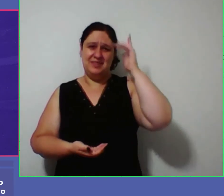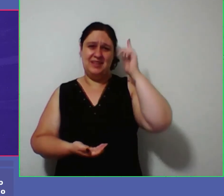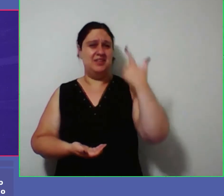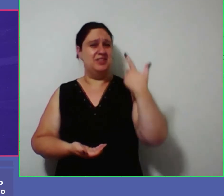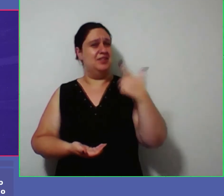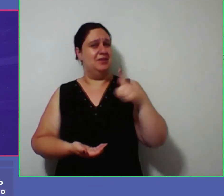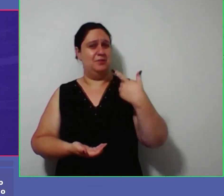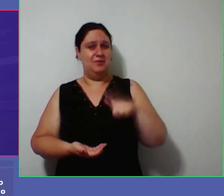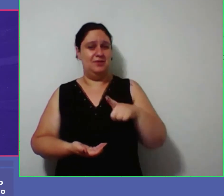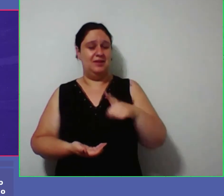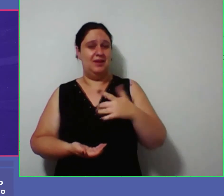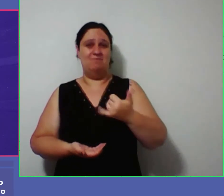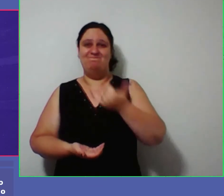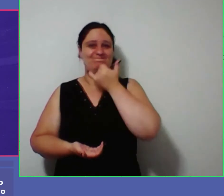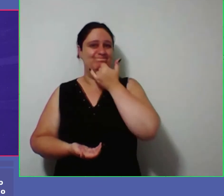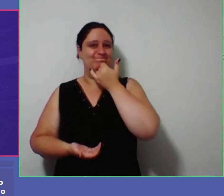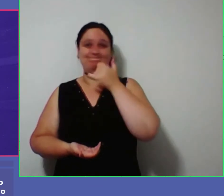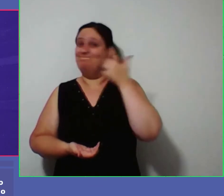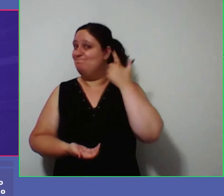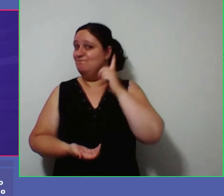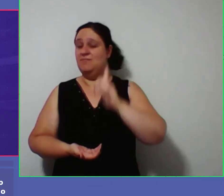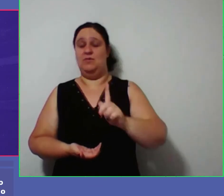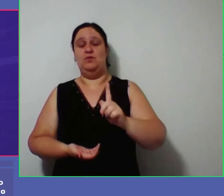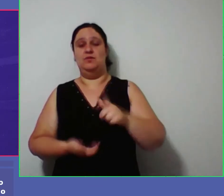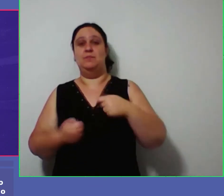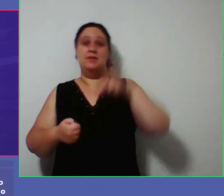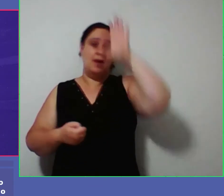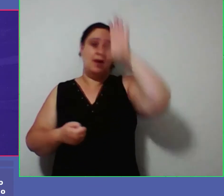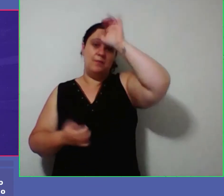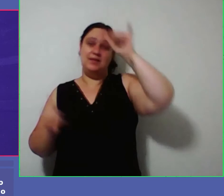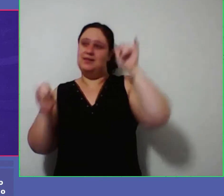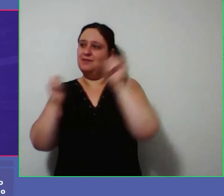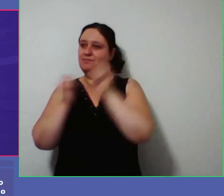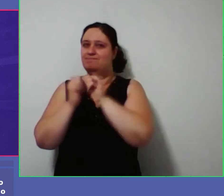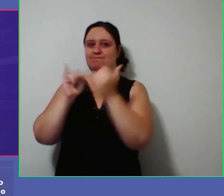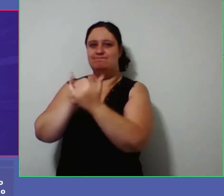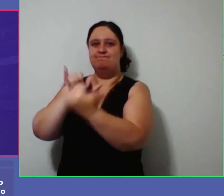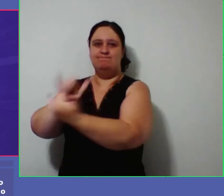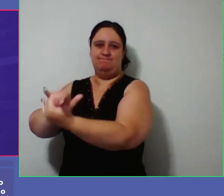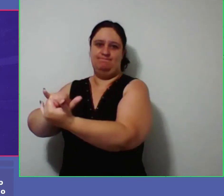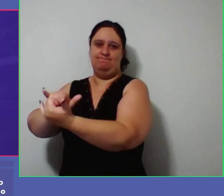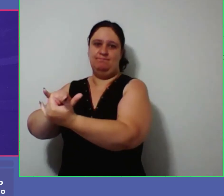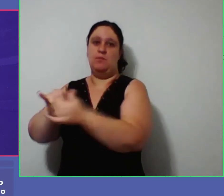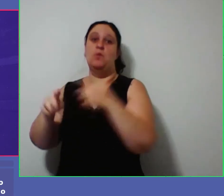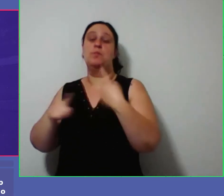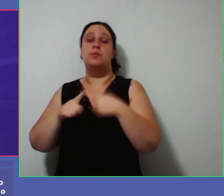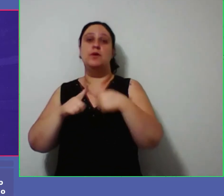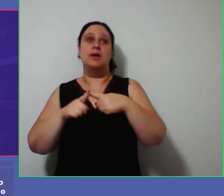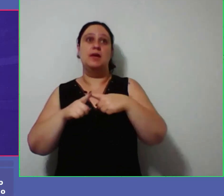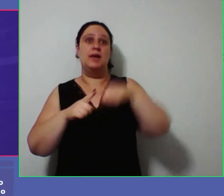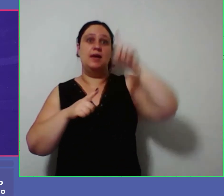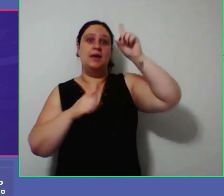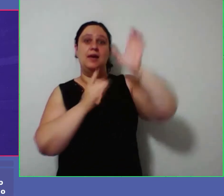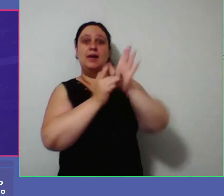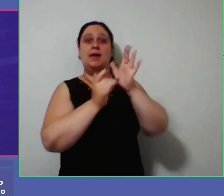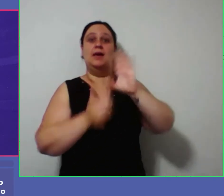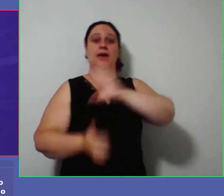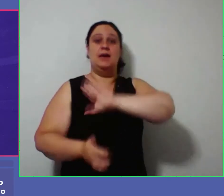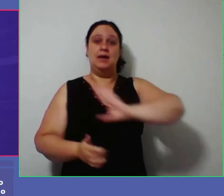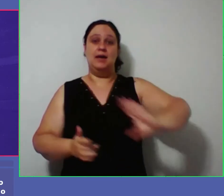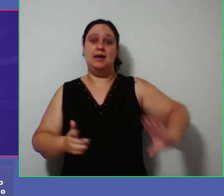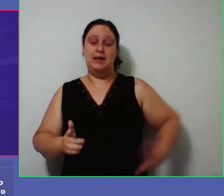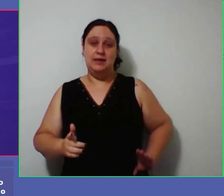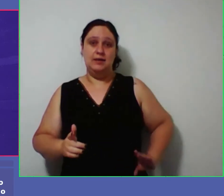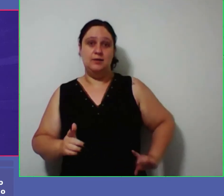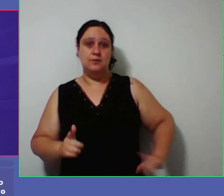a perdoar uns aos outros, porque Cristo nos perdoou tão grande dívida.